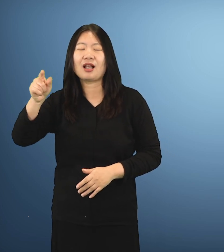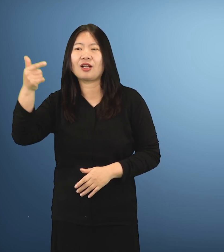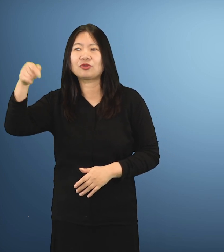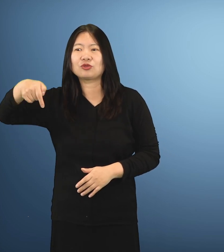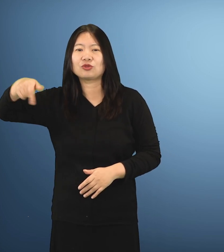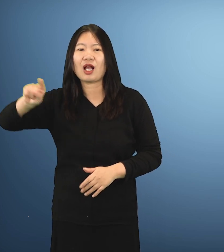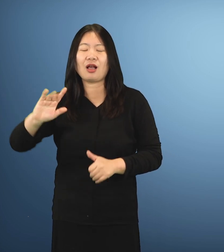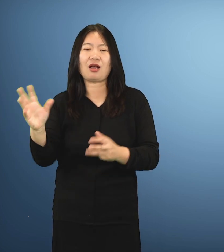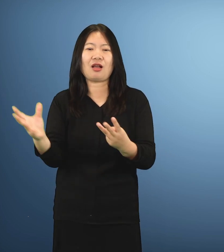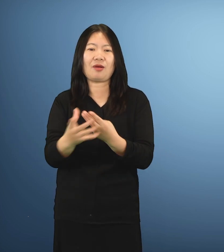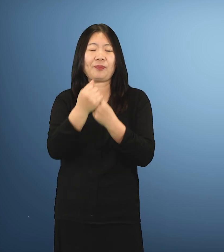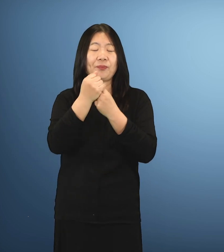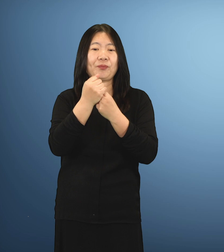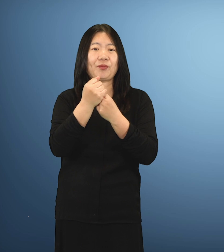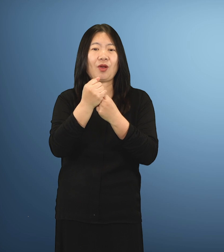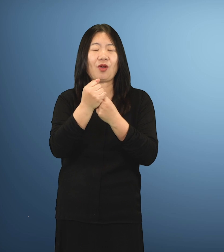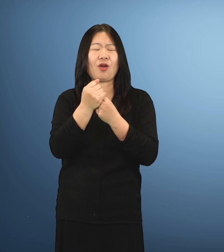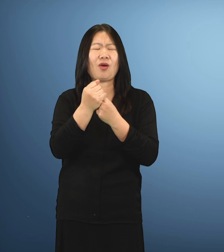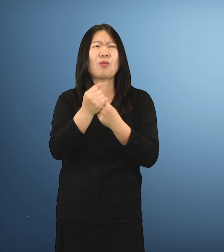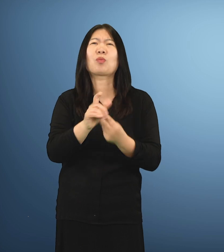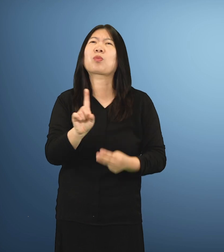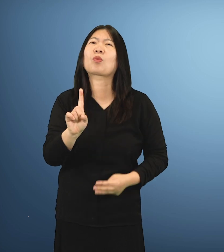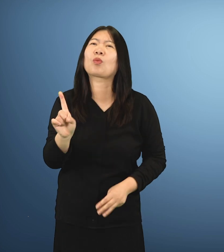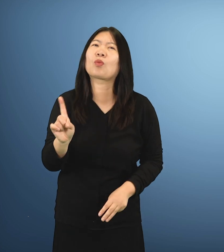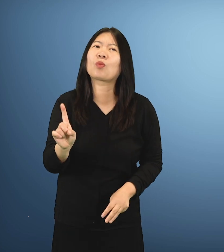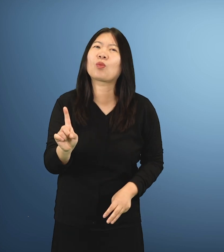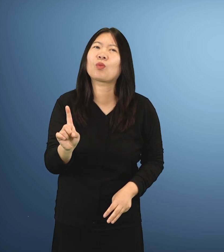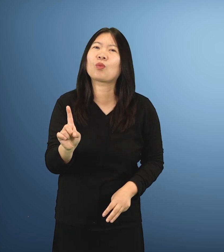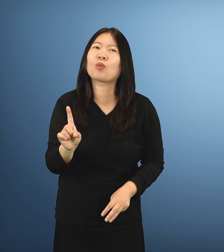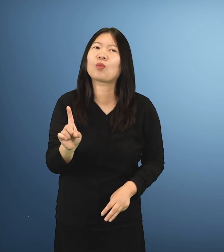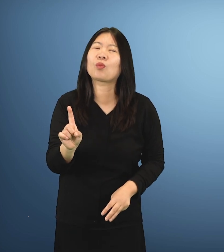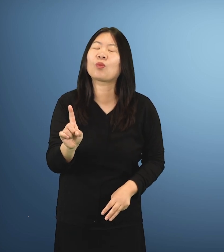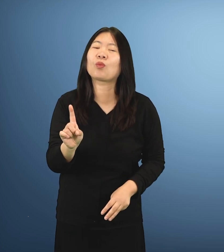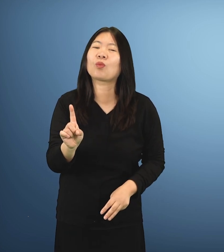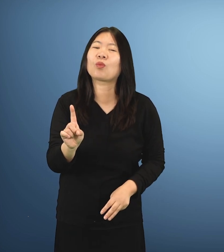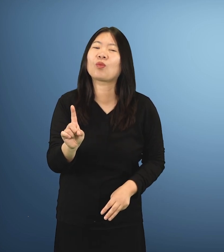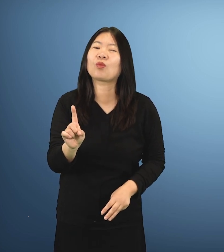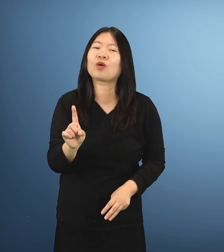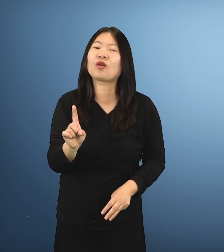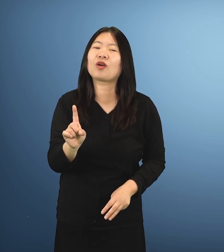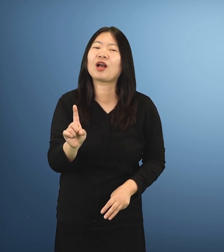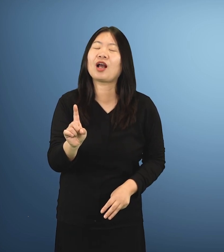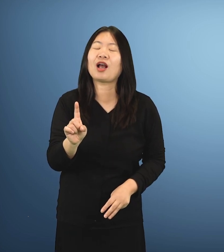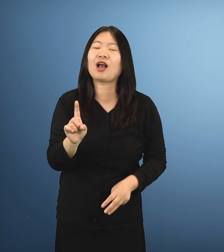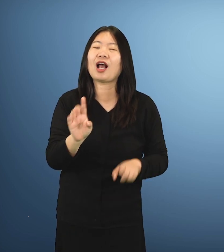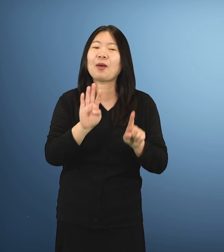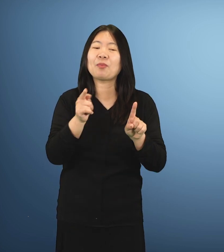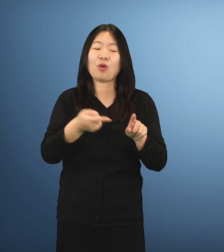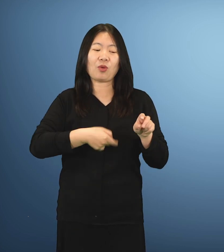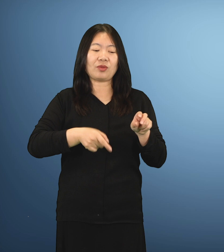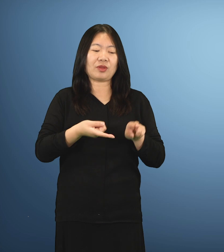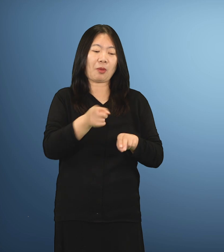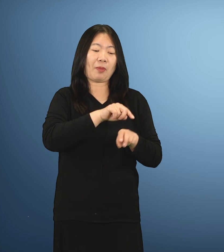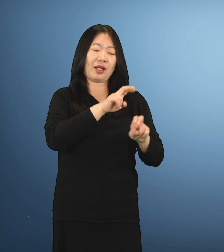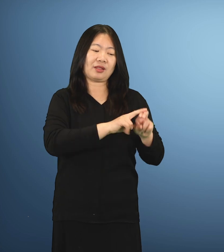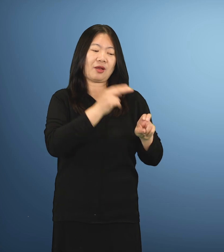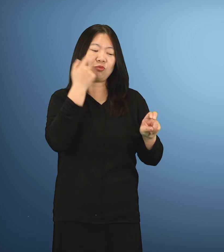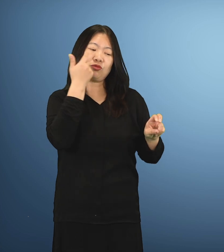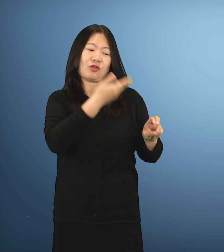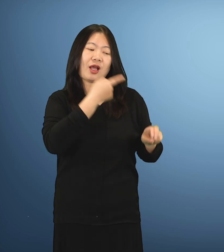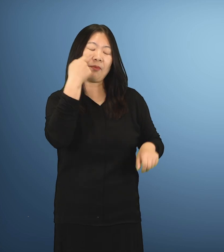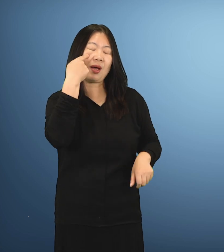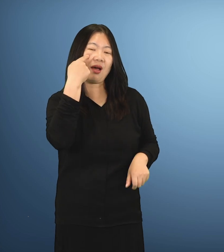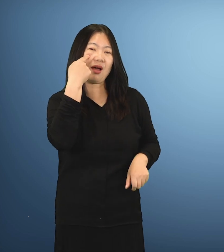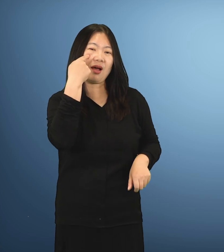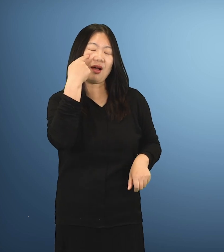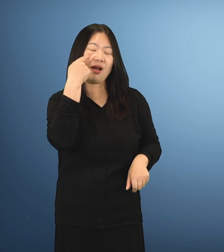묶어서 뭐라고 부르기도 하죠. 혹시 옆에 분에게 한번 물어보세요. 이건